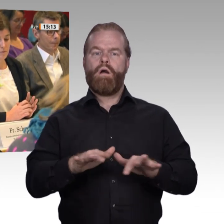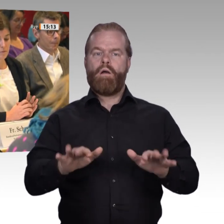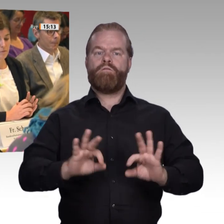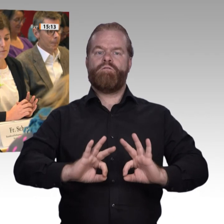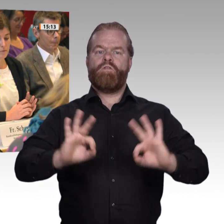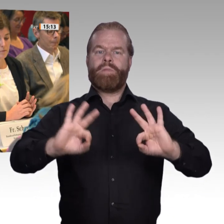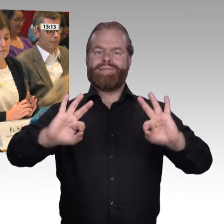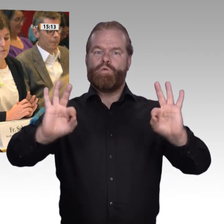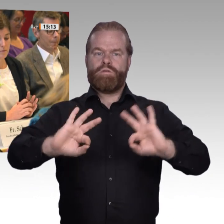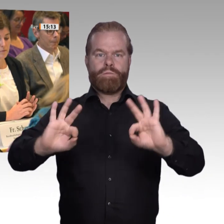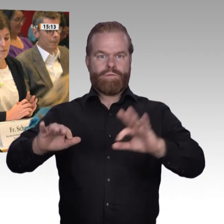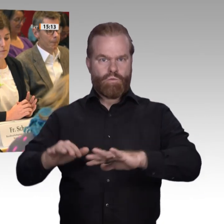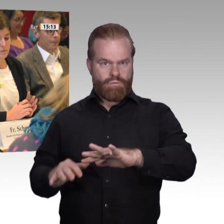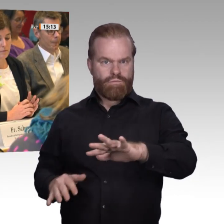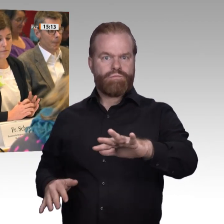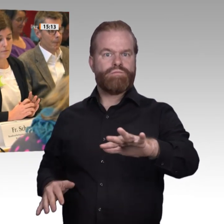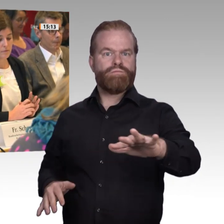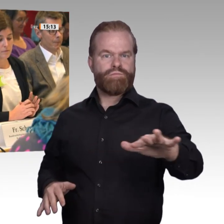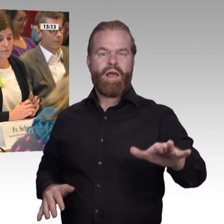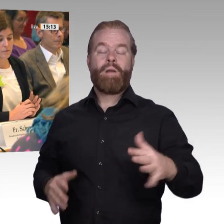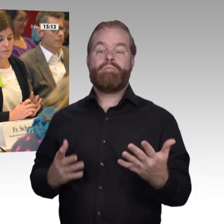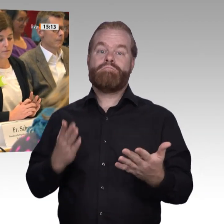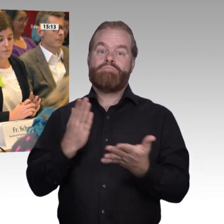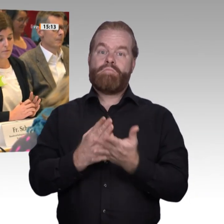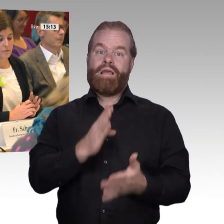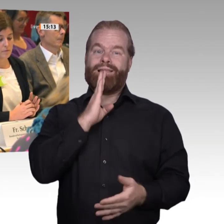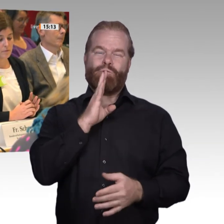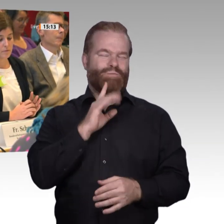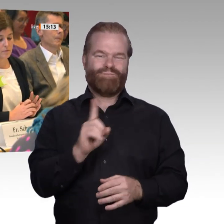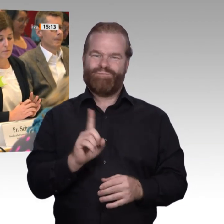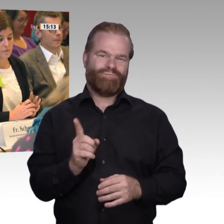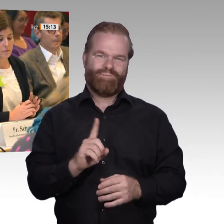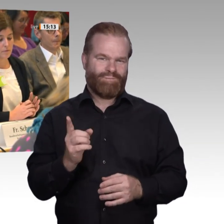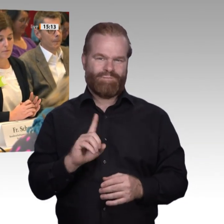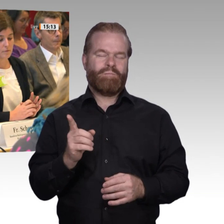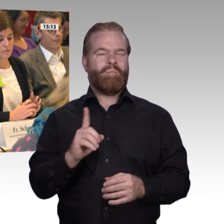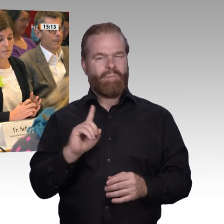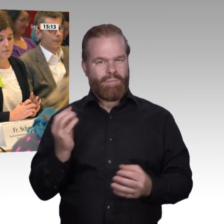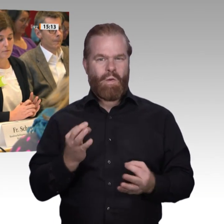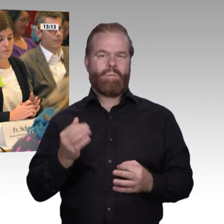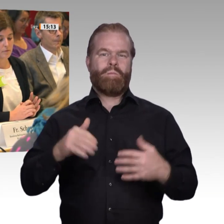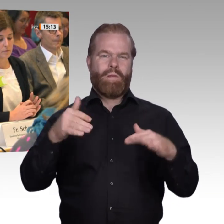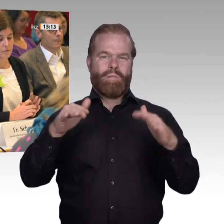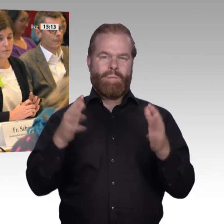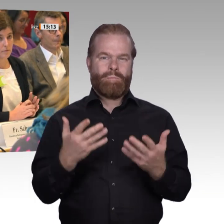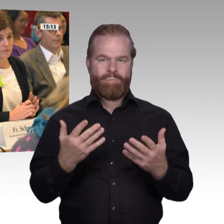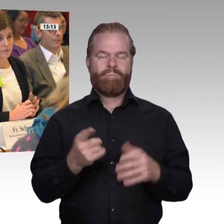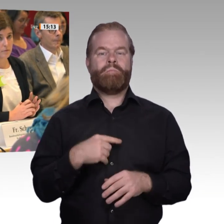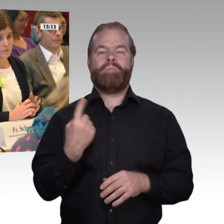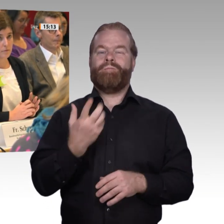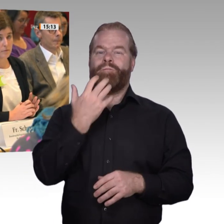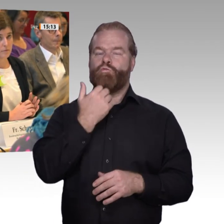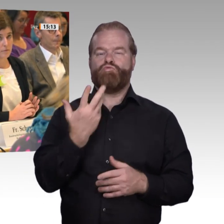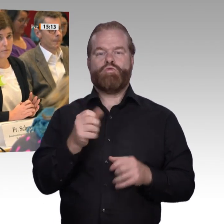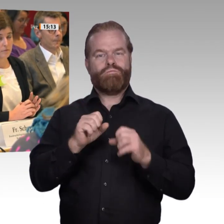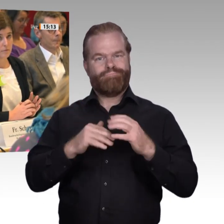der Pflegeversicherung zu schaffen, in dem Eigenbelastung der Pflegebedürftigen deutlich reduziert wird. Jetzt aber, kurz vor der Halbzeit der